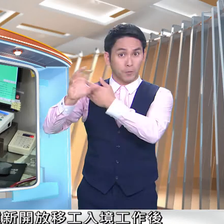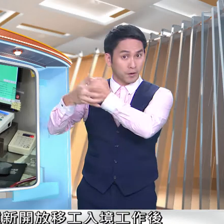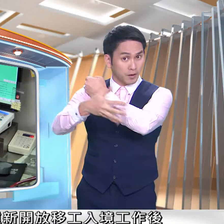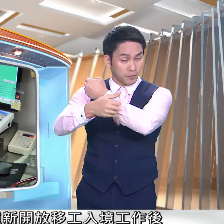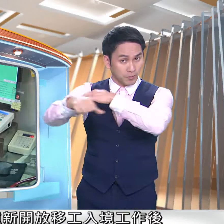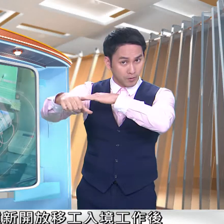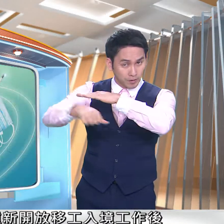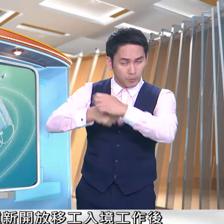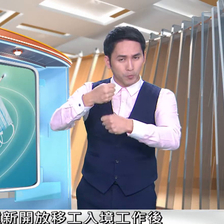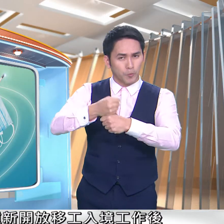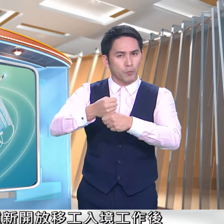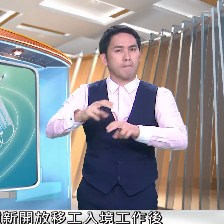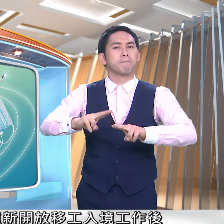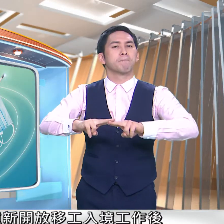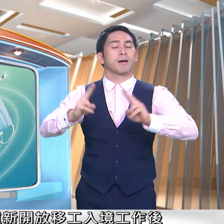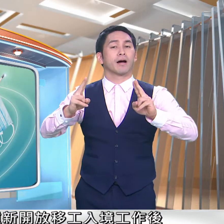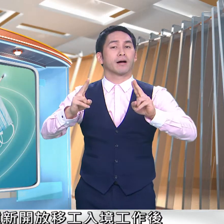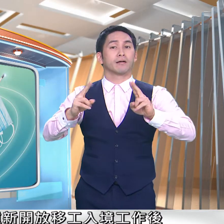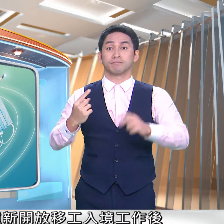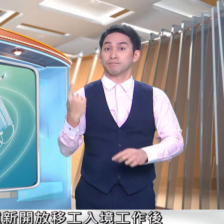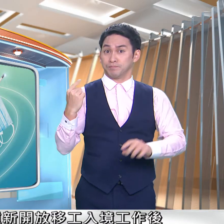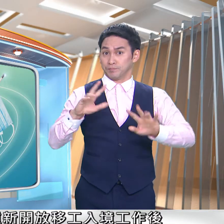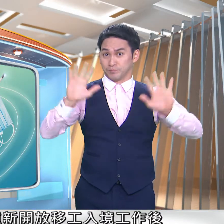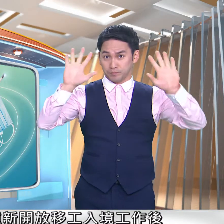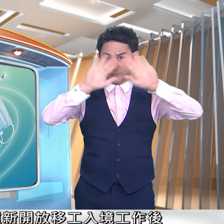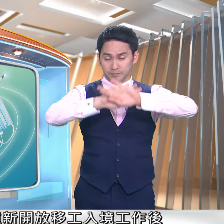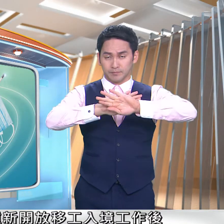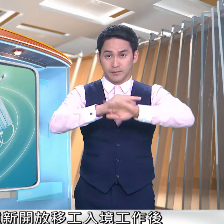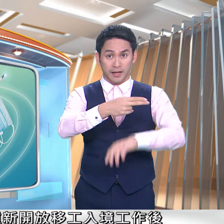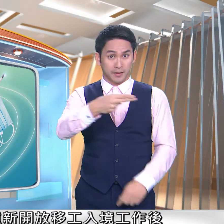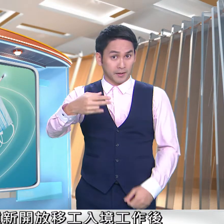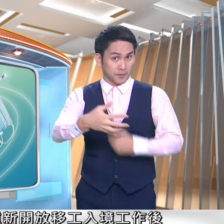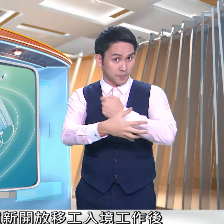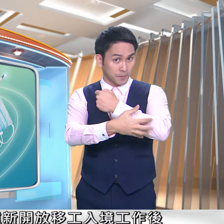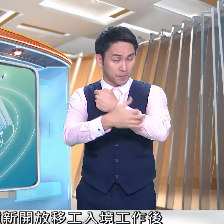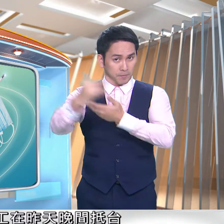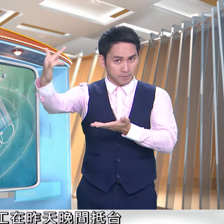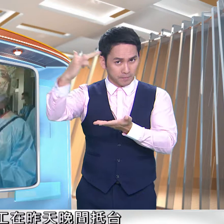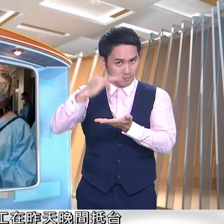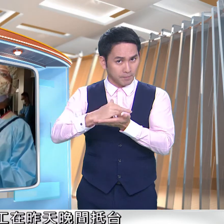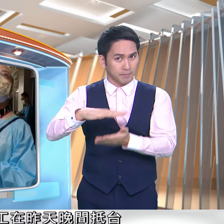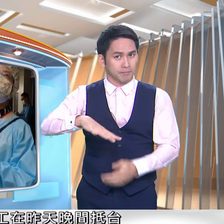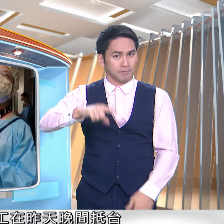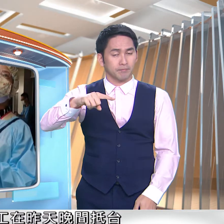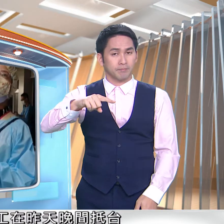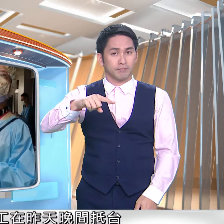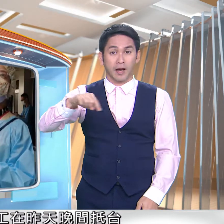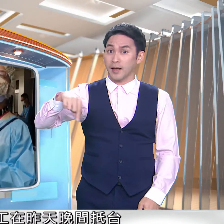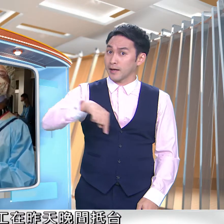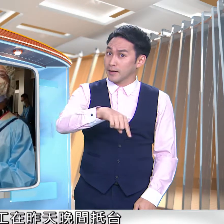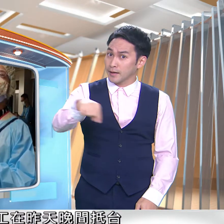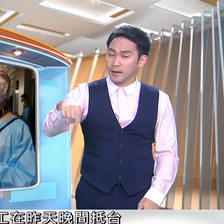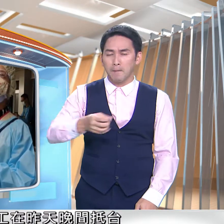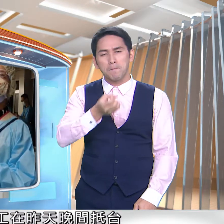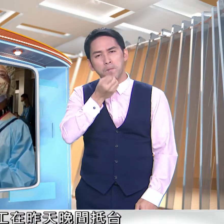另外来看到，重新开放移工入境工作之后，首批印尼籍移工在昨天晚间抵